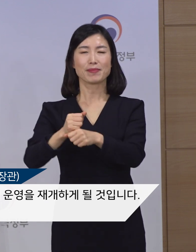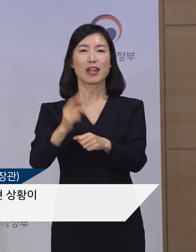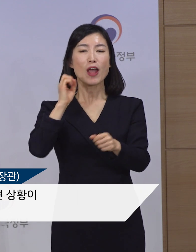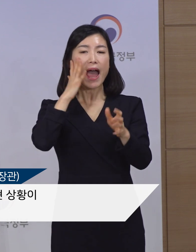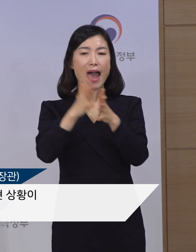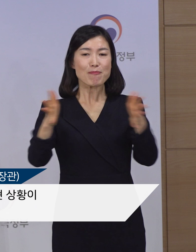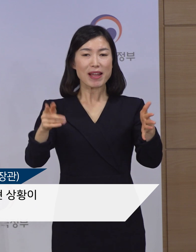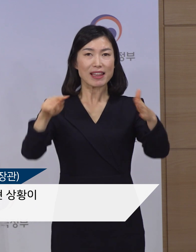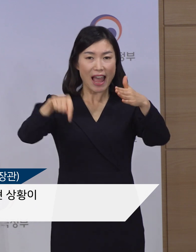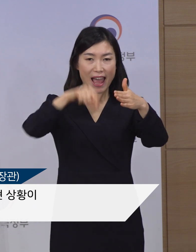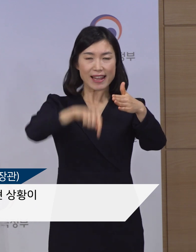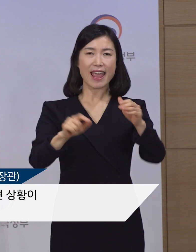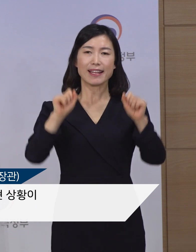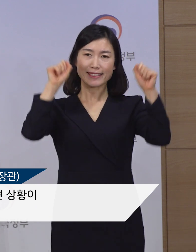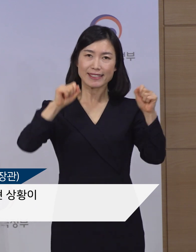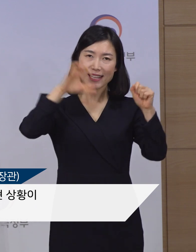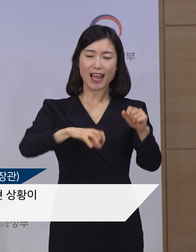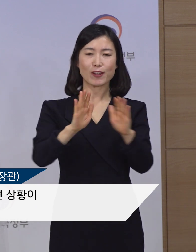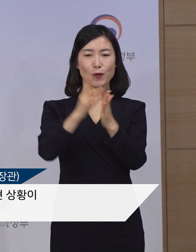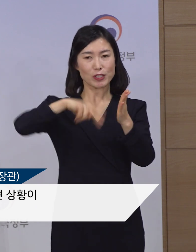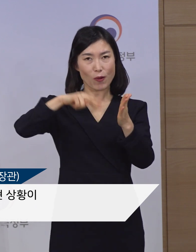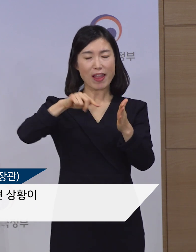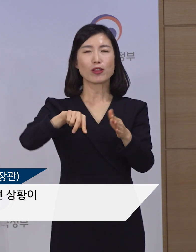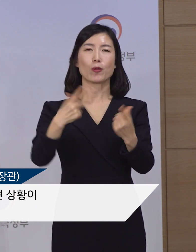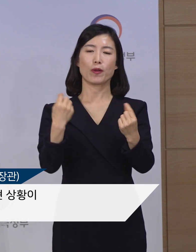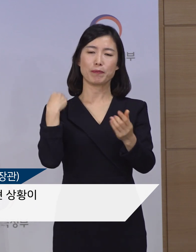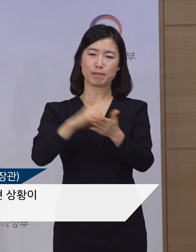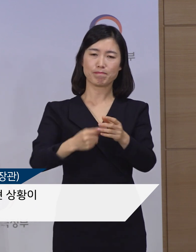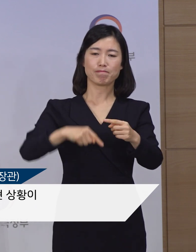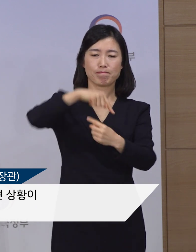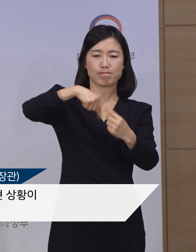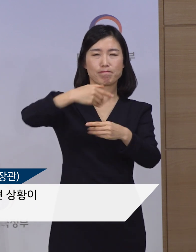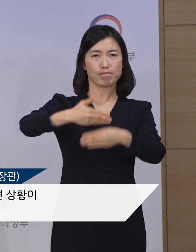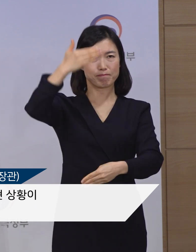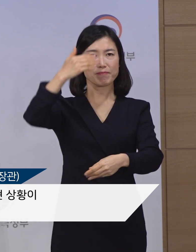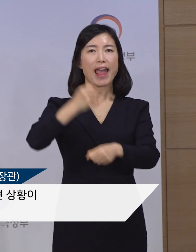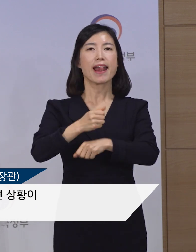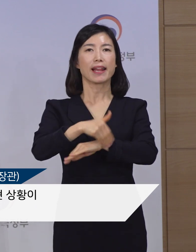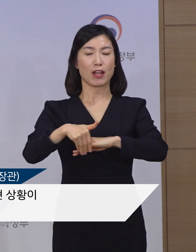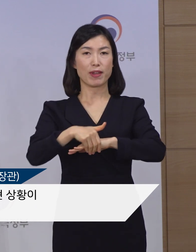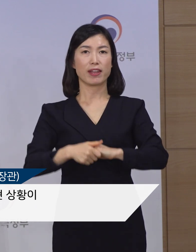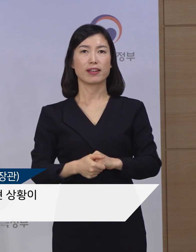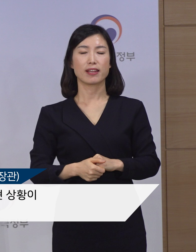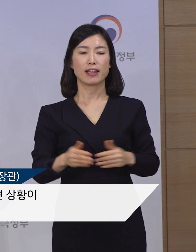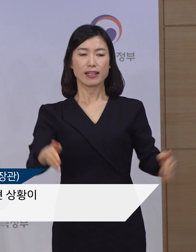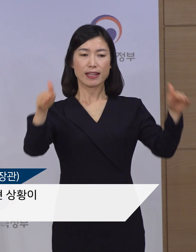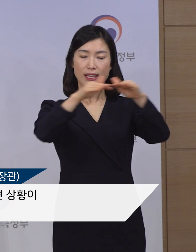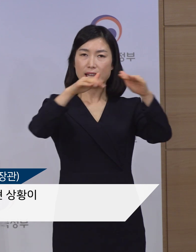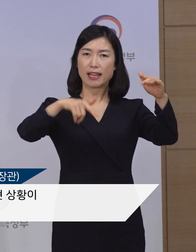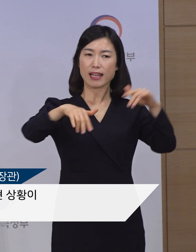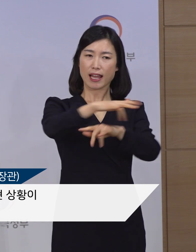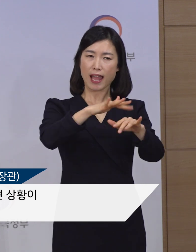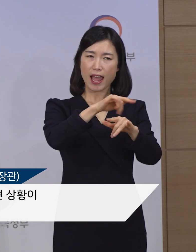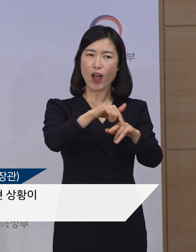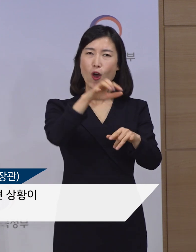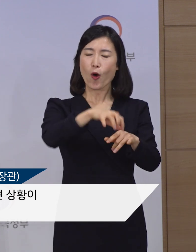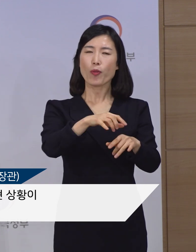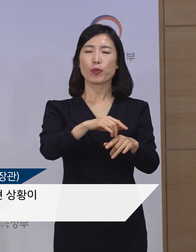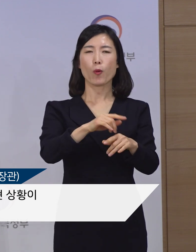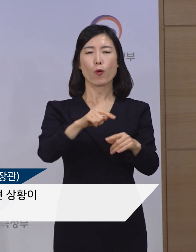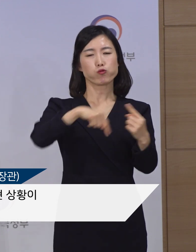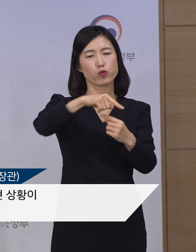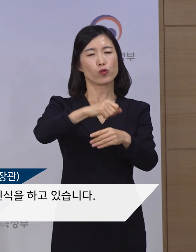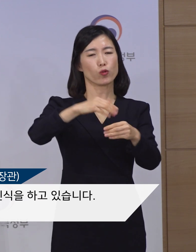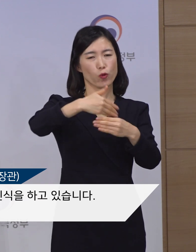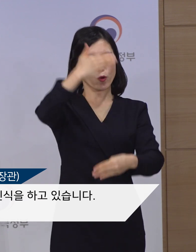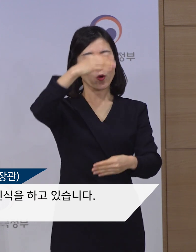것입니다. 일부 다중시설의 운영을 허용했으나 정부는 현 상황이 안심할 수 있는 단계는